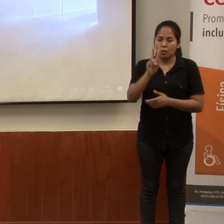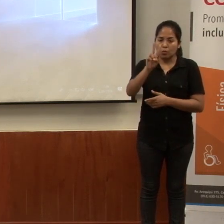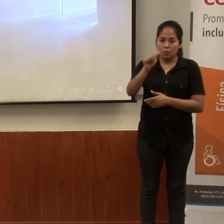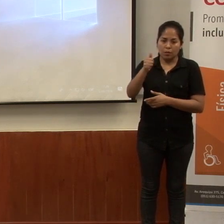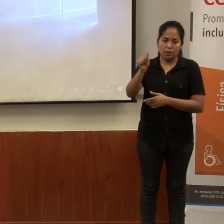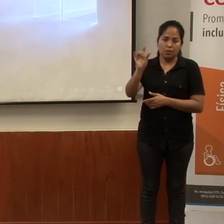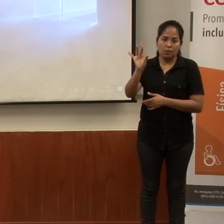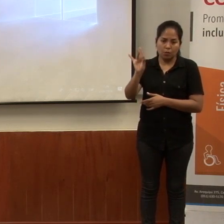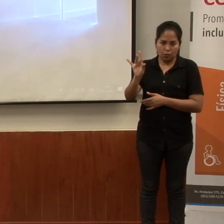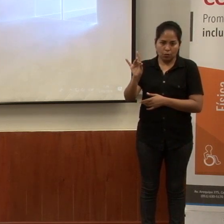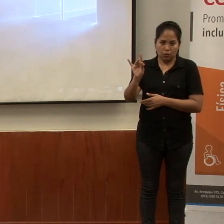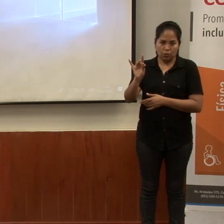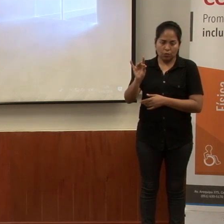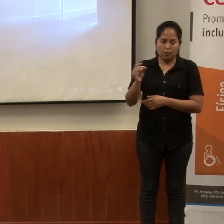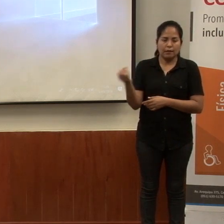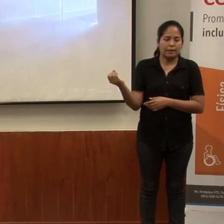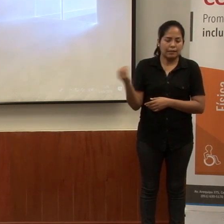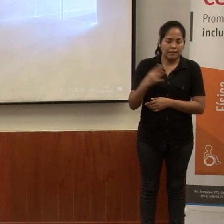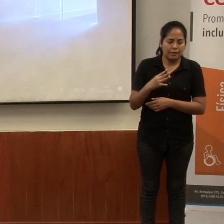2018? Que el